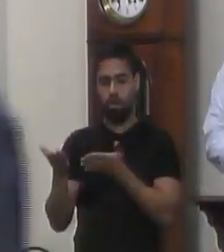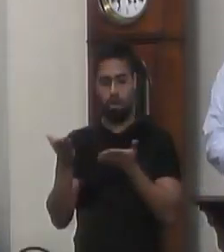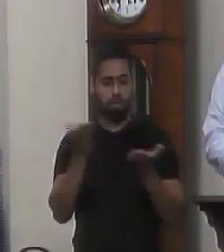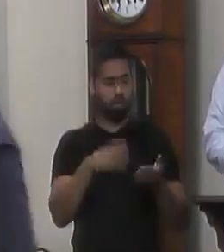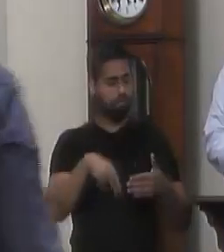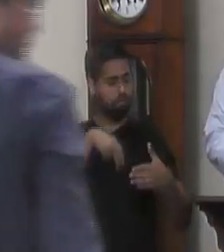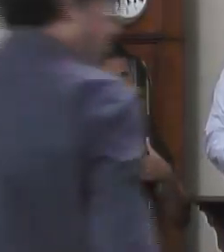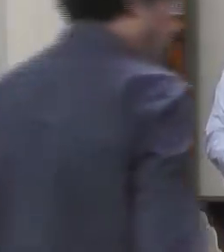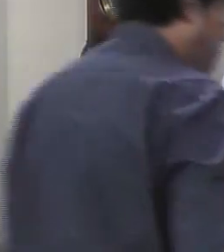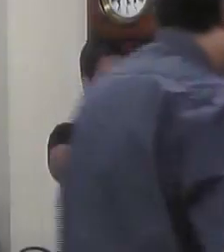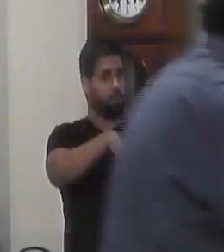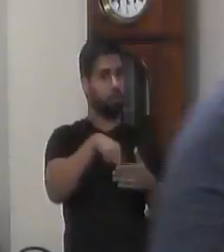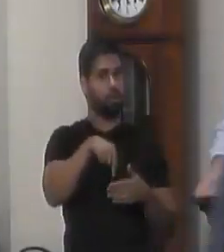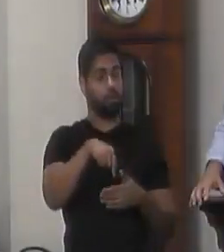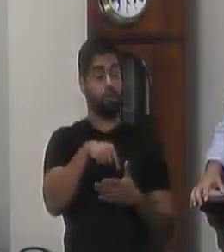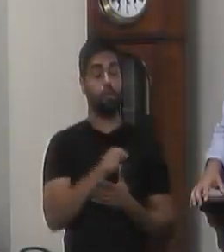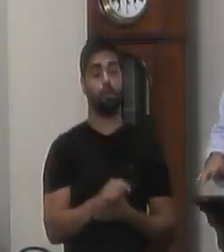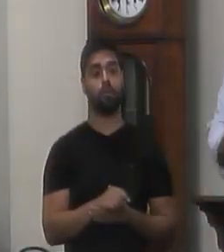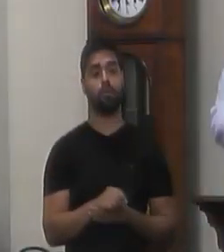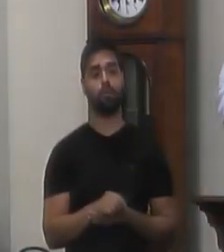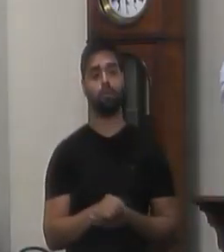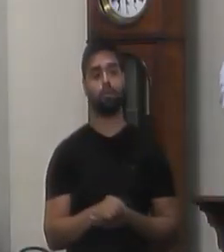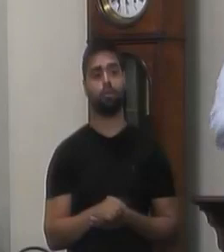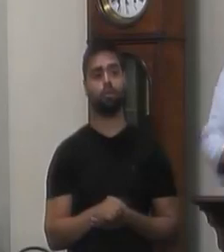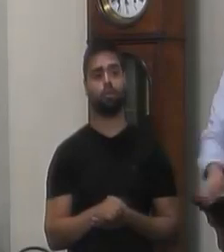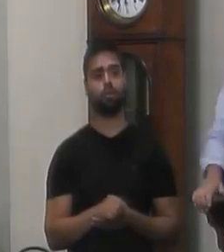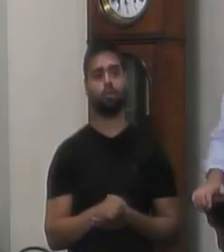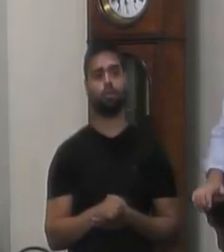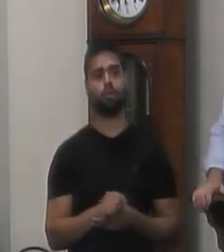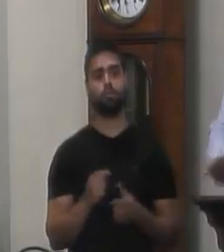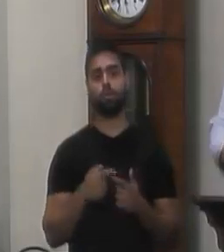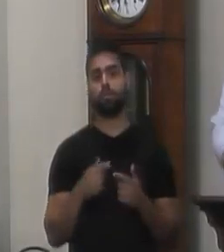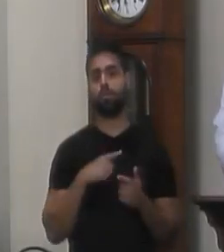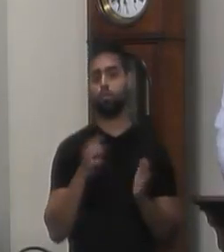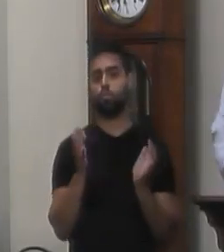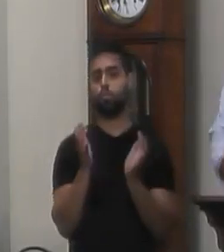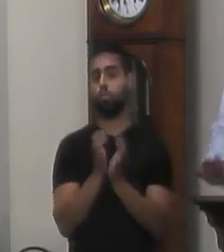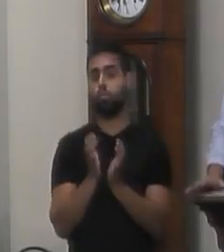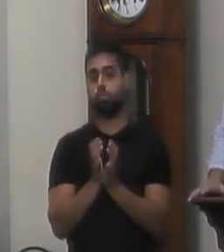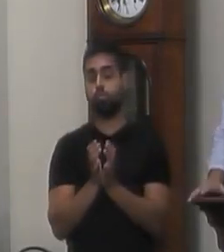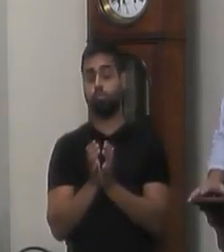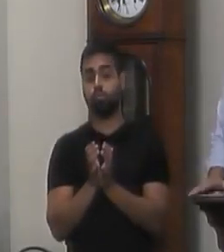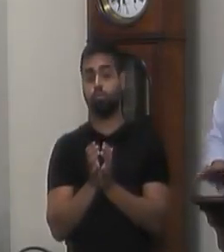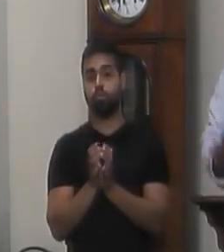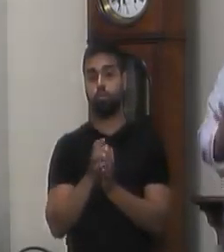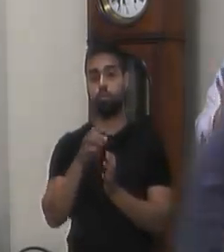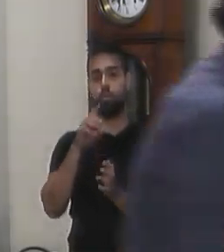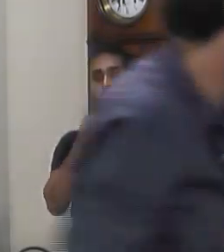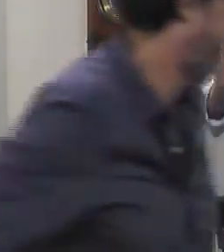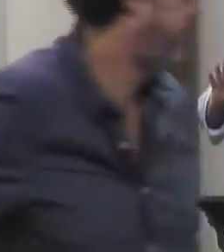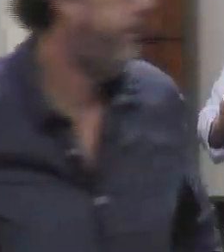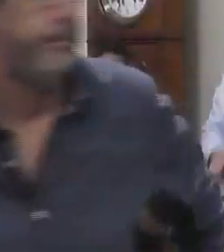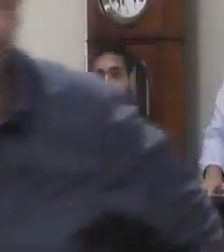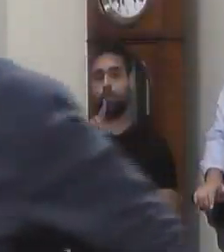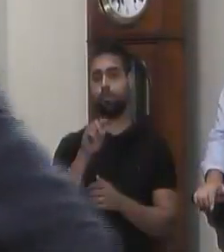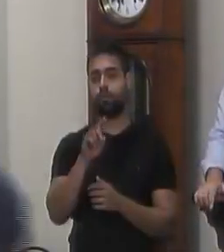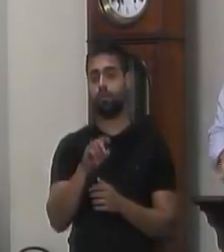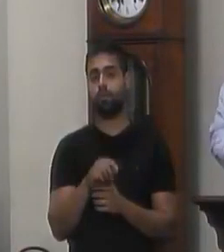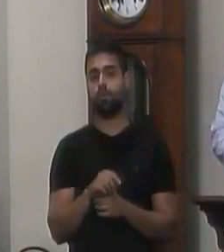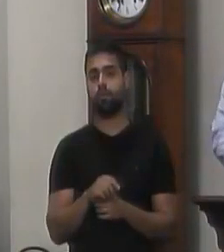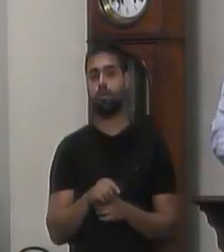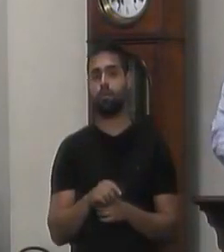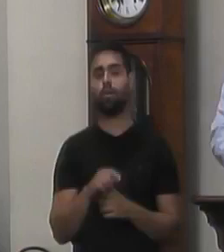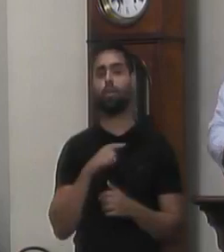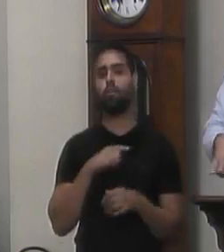vir aqui na tribuna da Câmara, porque aqui nós temos um membro da comissão, que é o vereador David, nós temos o